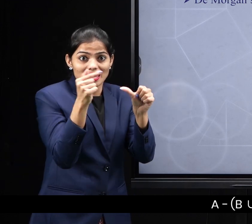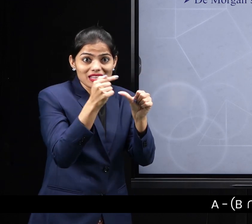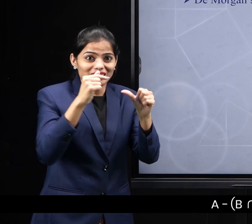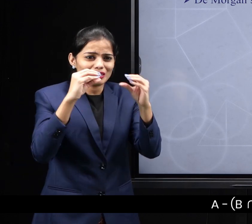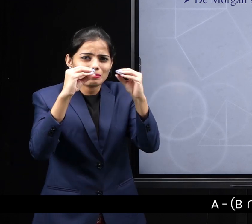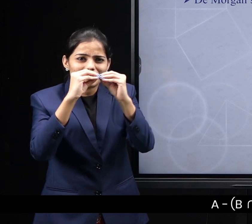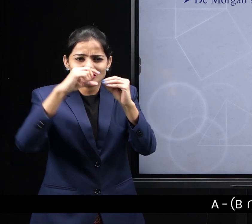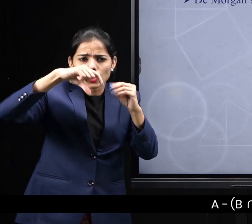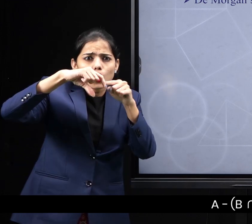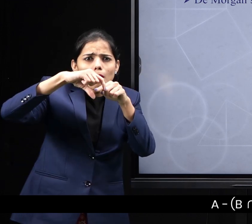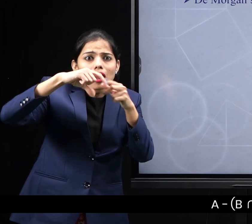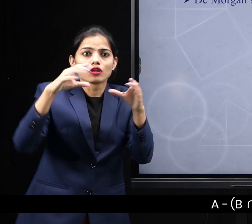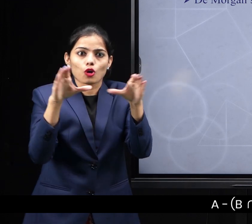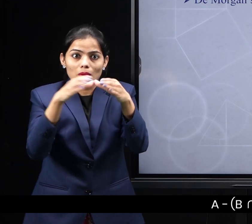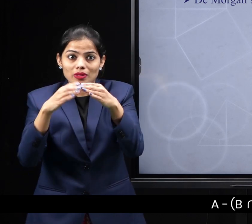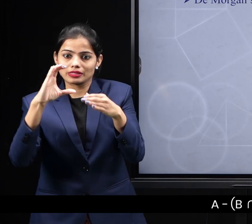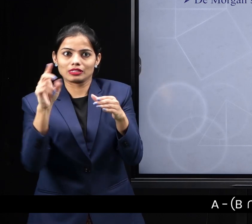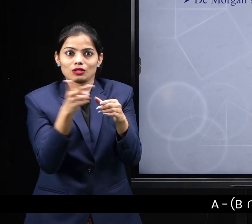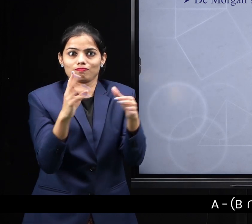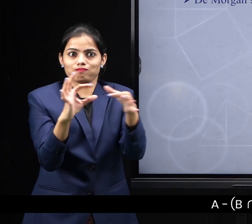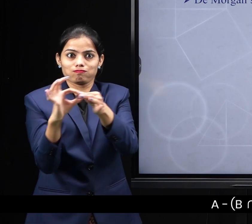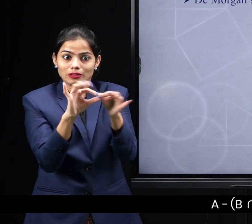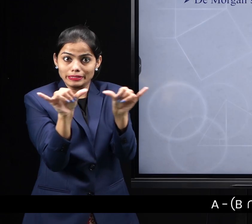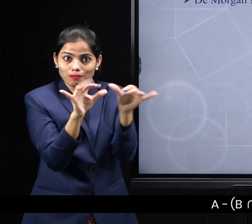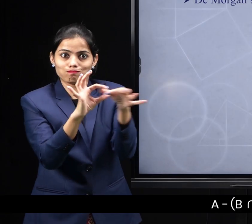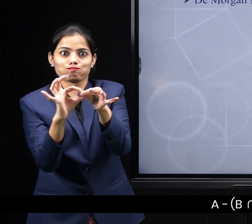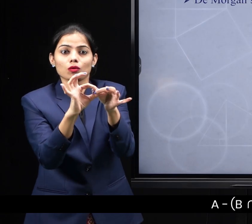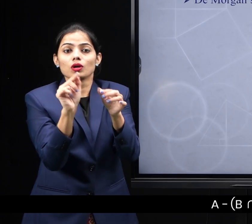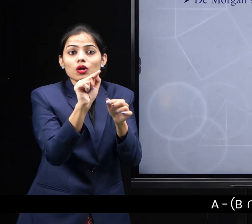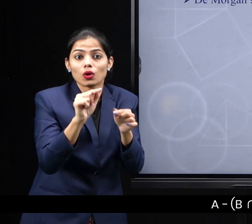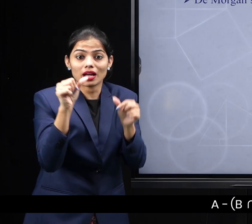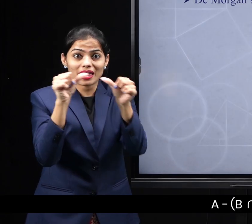A minus B intersection C is equals to A minus B union A minus C.